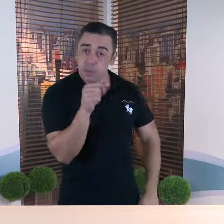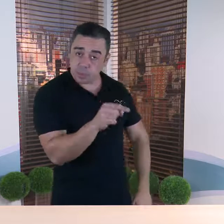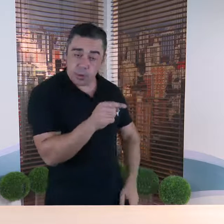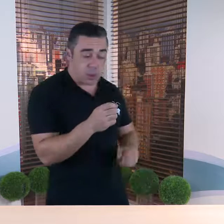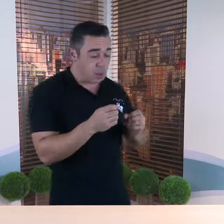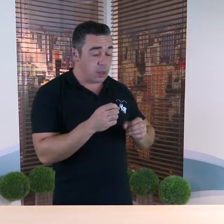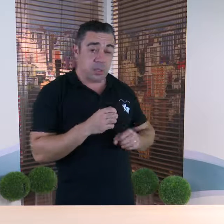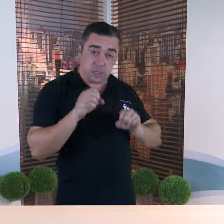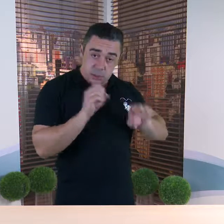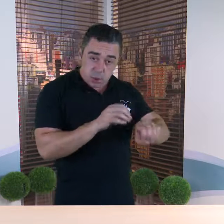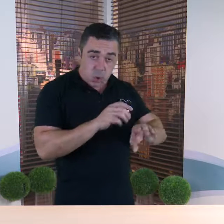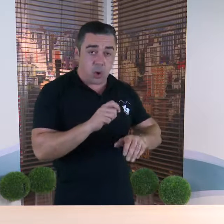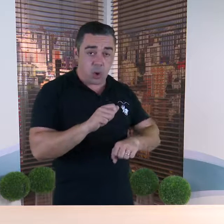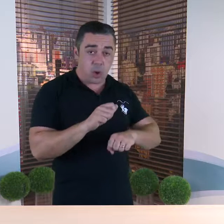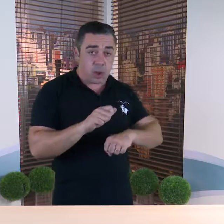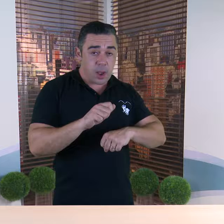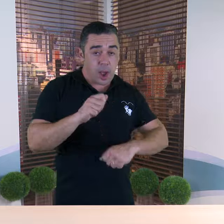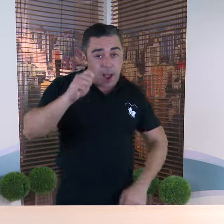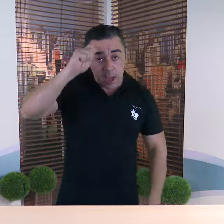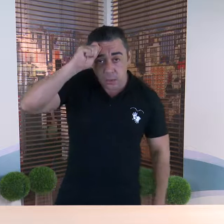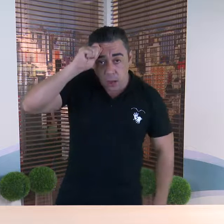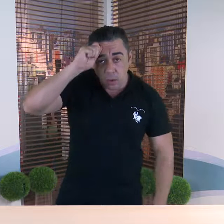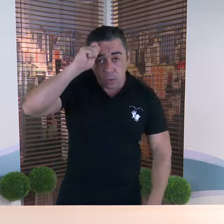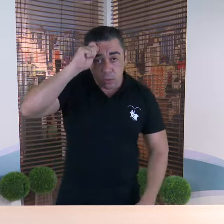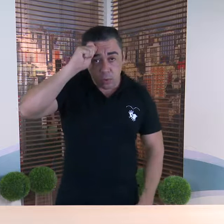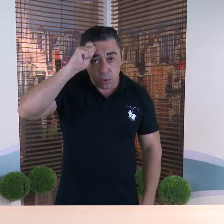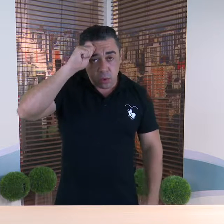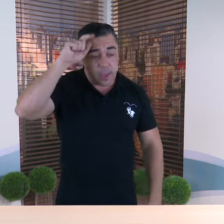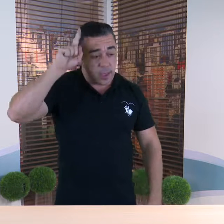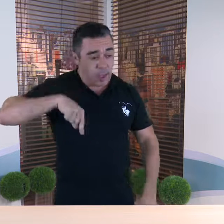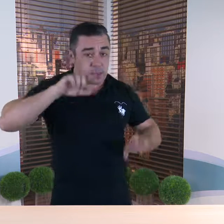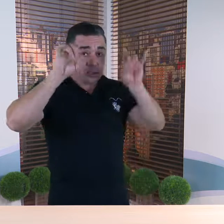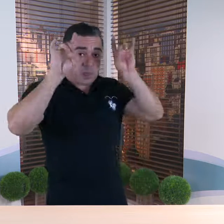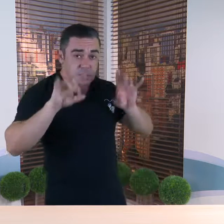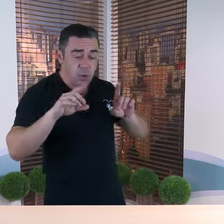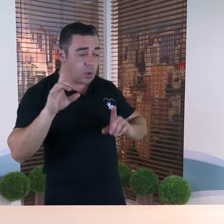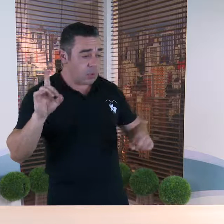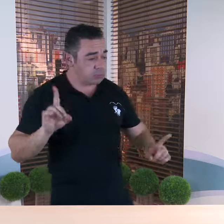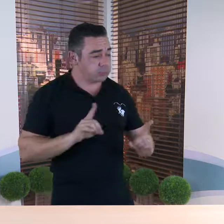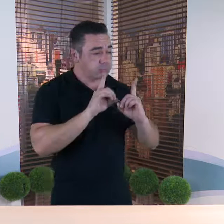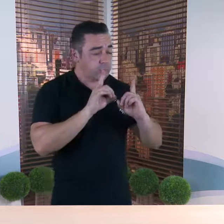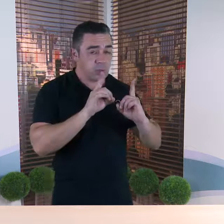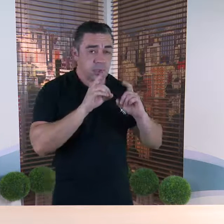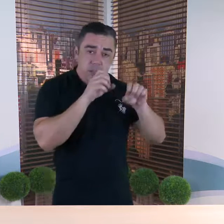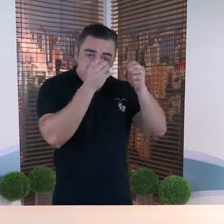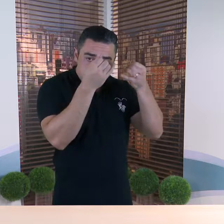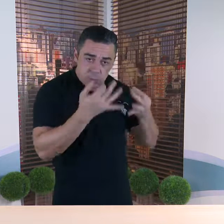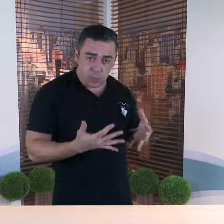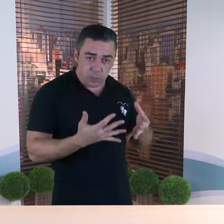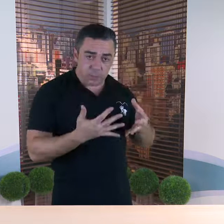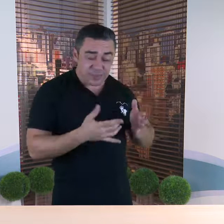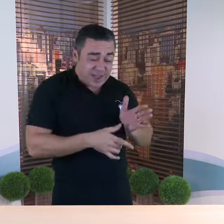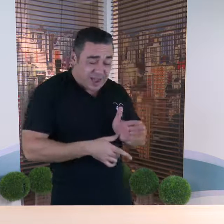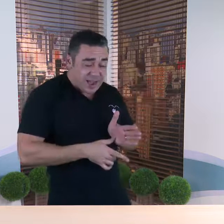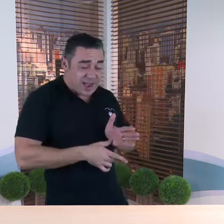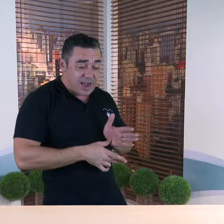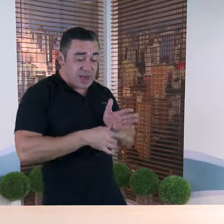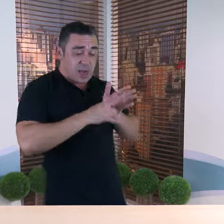para Adão no Éden pela revelação especial e não geral. Embora antecedesse a